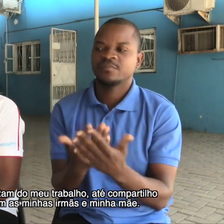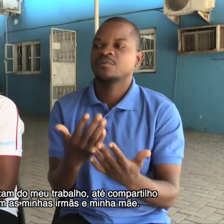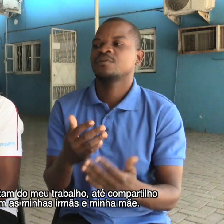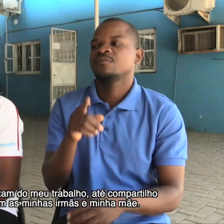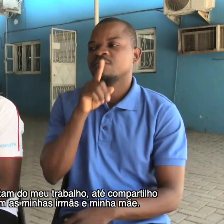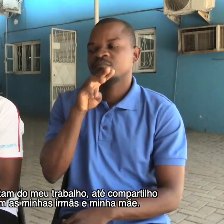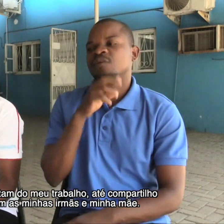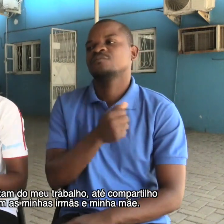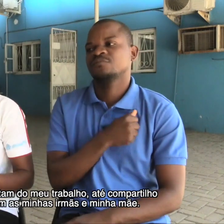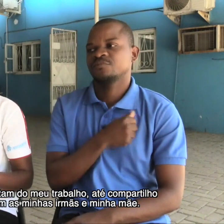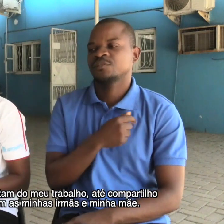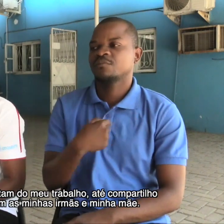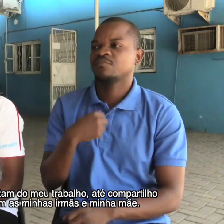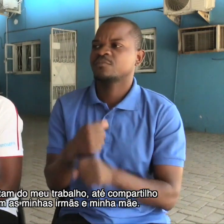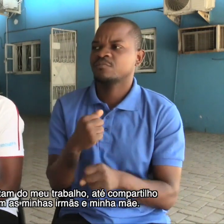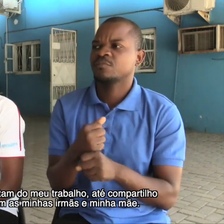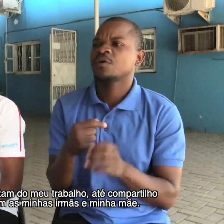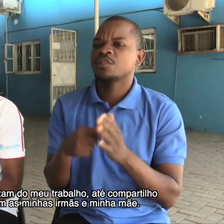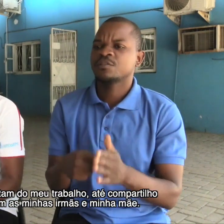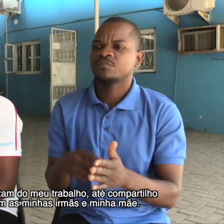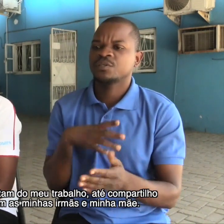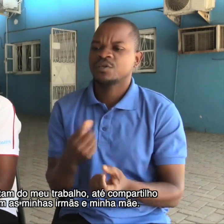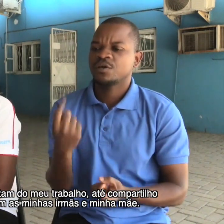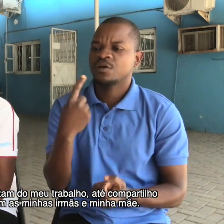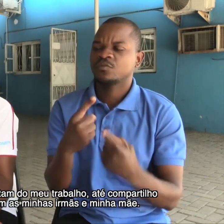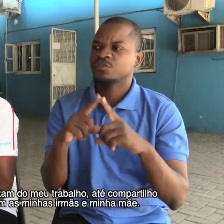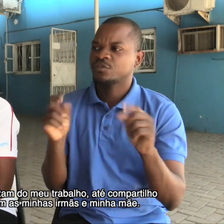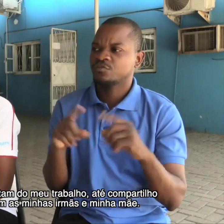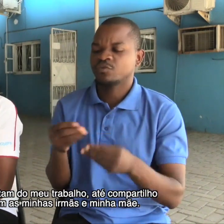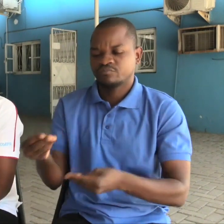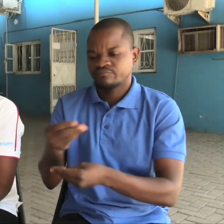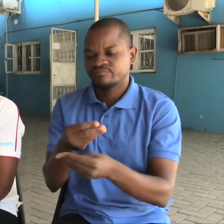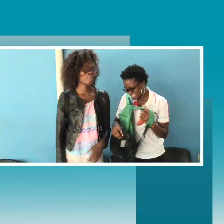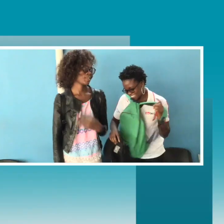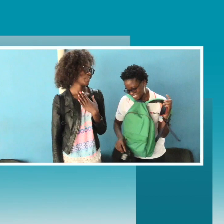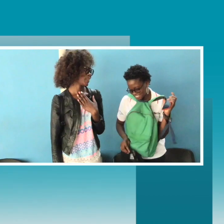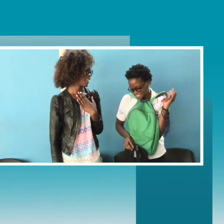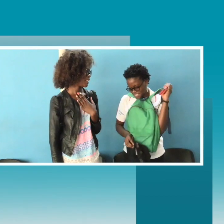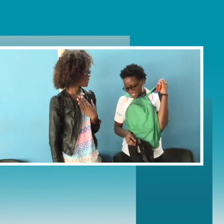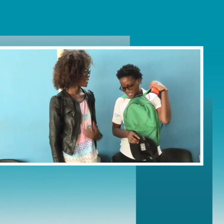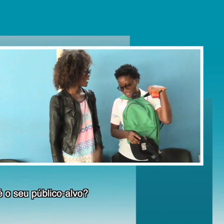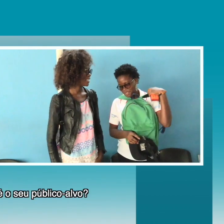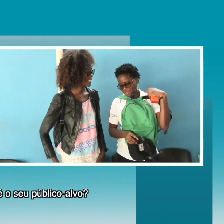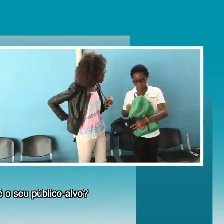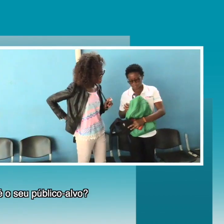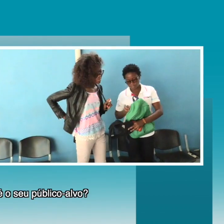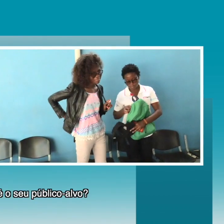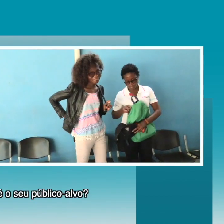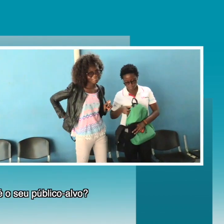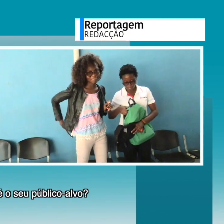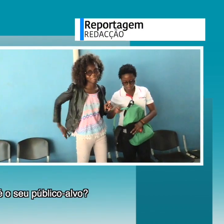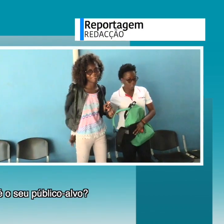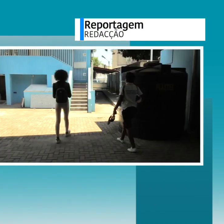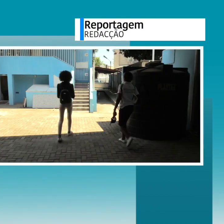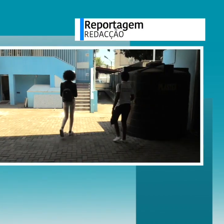e gostam do meu trabalho. Até compartilho alguns assuntos com minhas irmãs e minha mãe. E qual é o seu